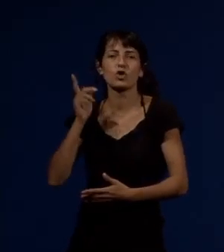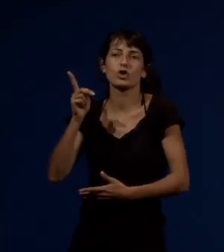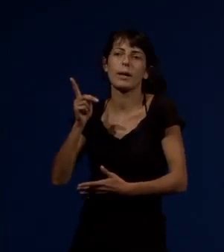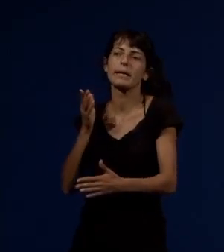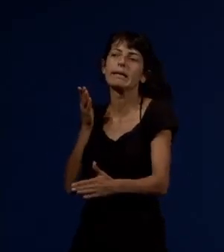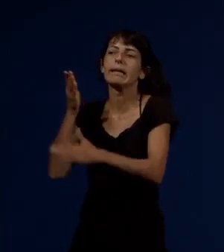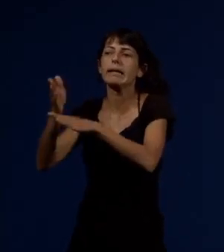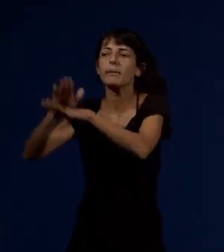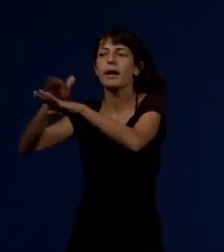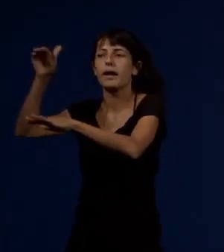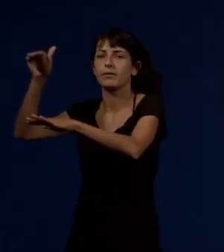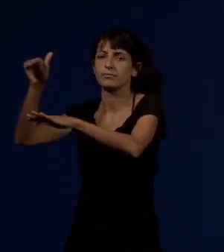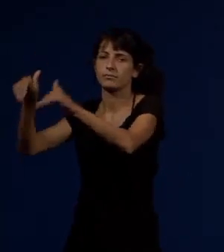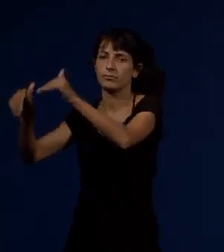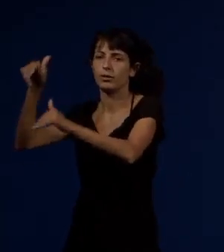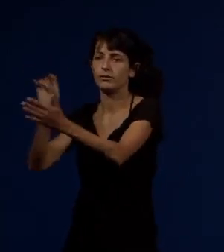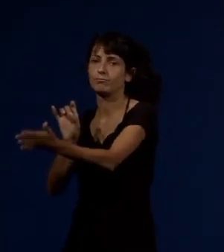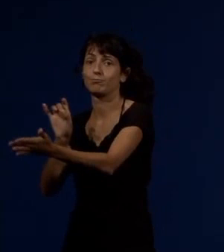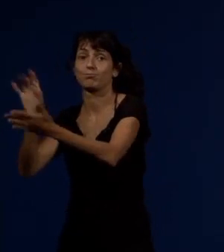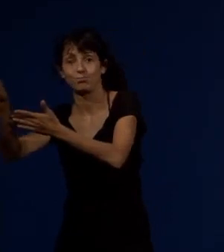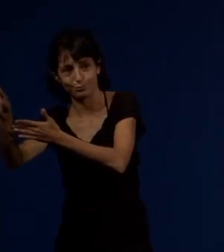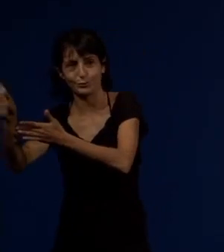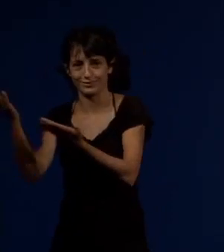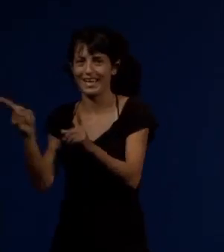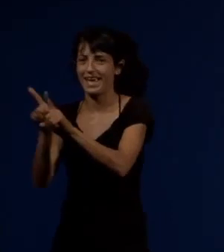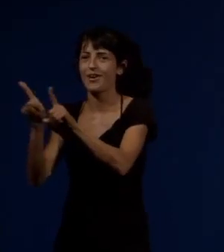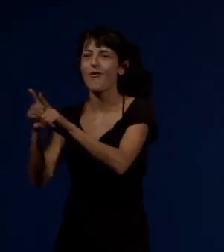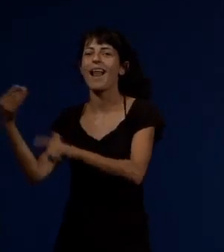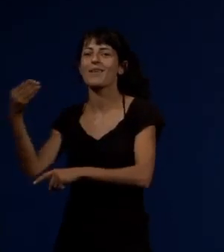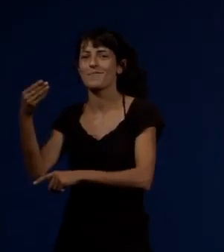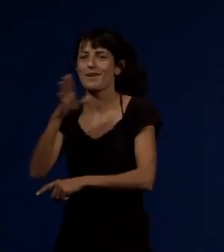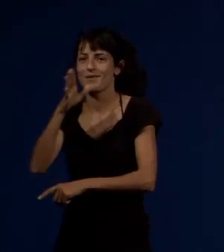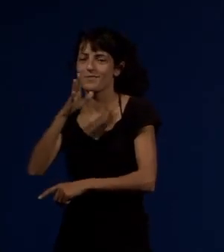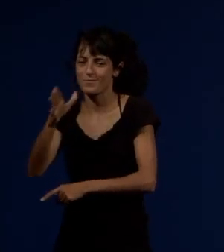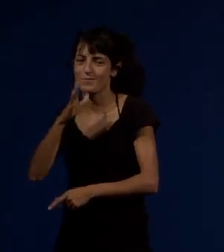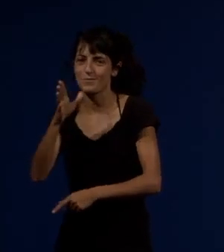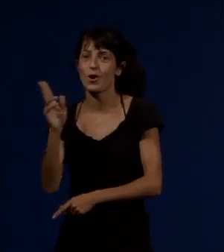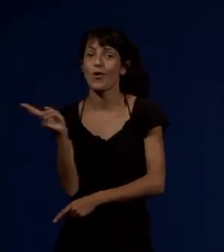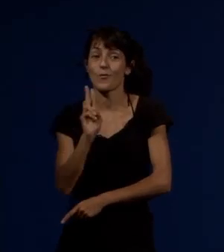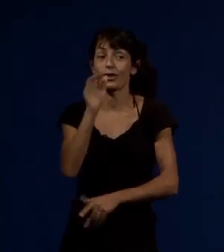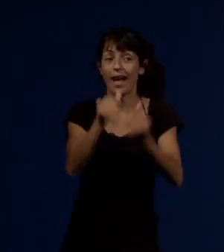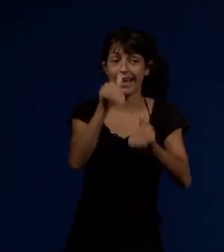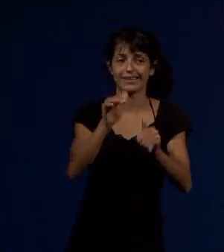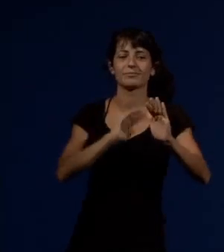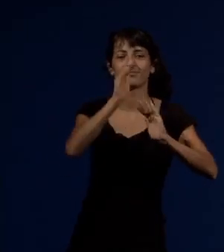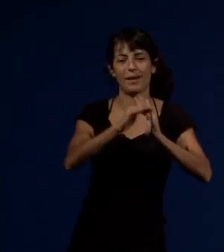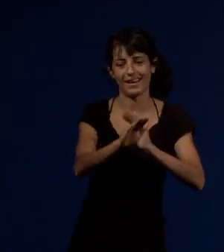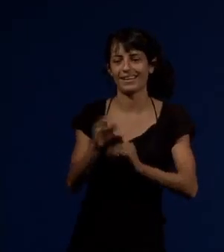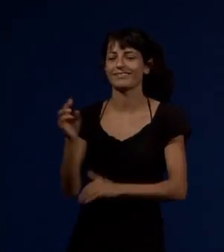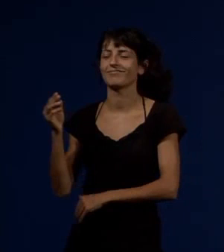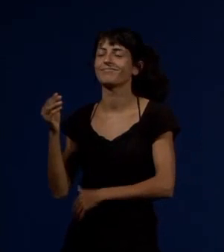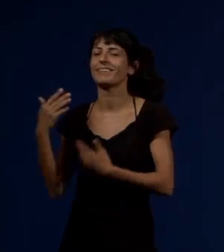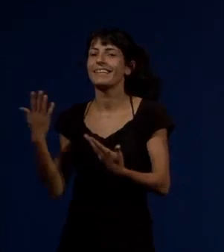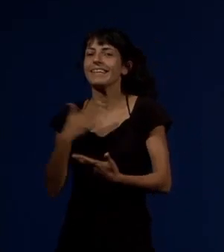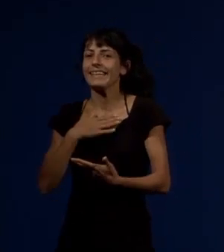con B, porque vayamos votar con V a En Marea, senón que teñamos a